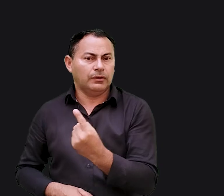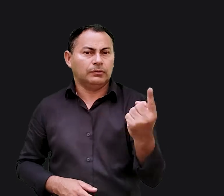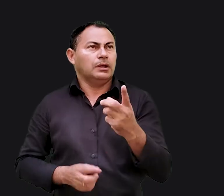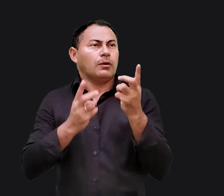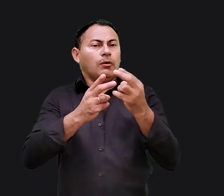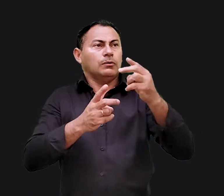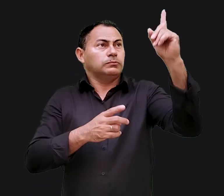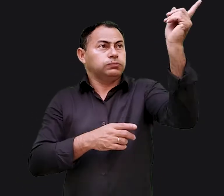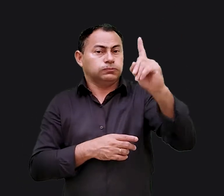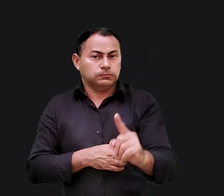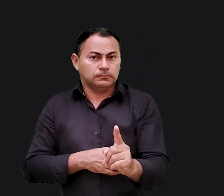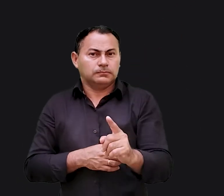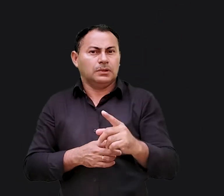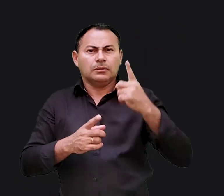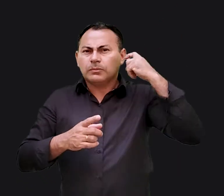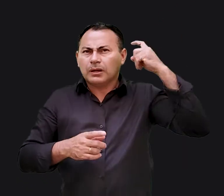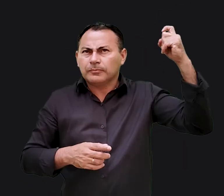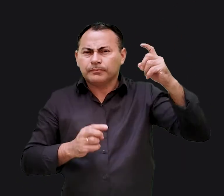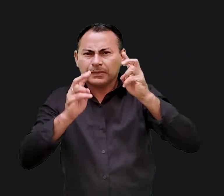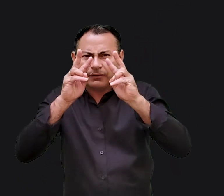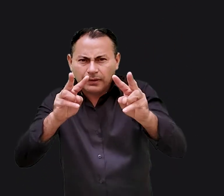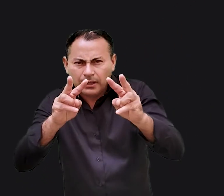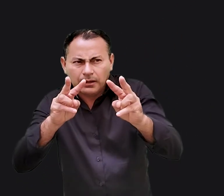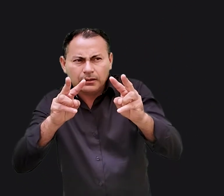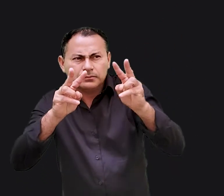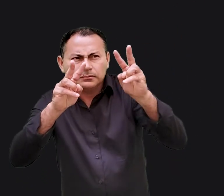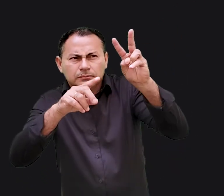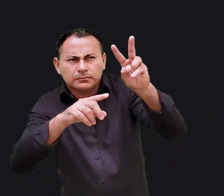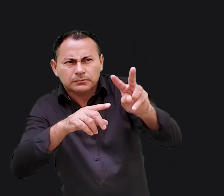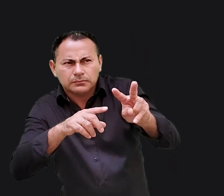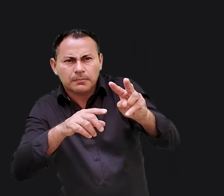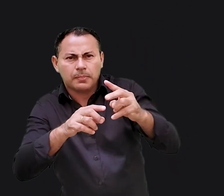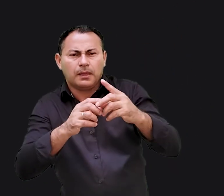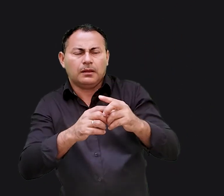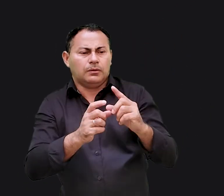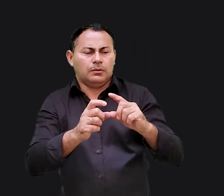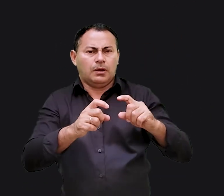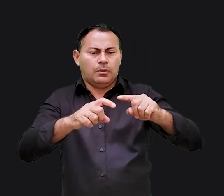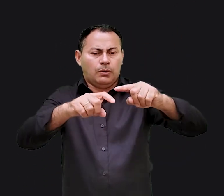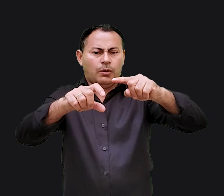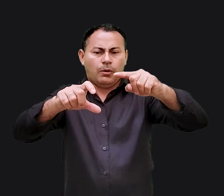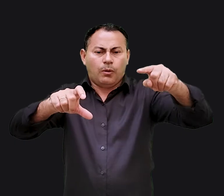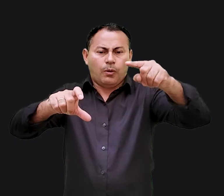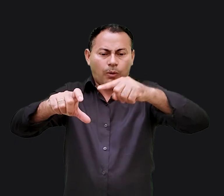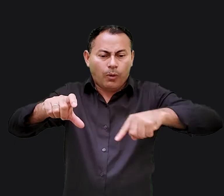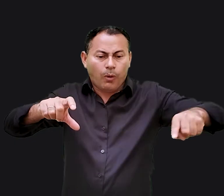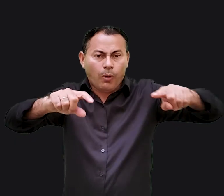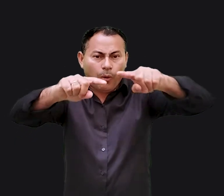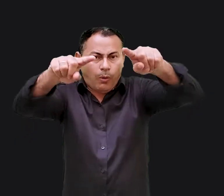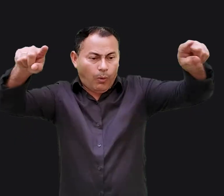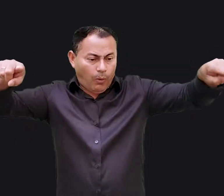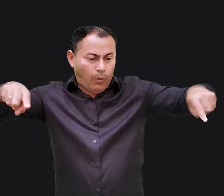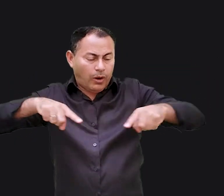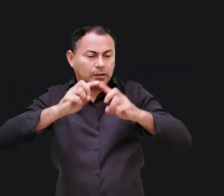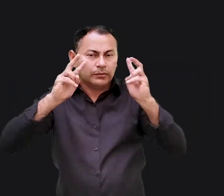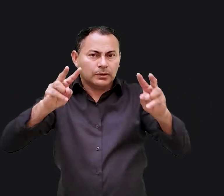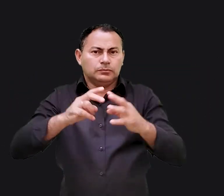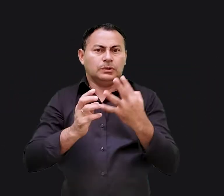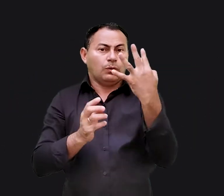como relâmpagos. Enquanto eu olhava para eles, vi uma roda ao lado de cada um deles, diante dos seus